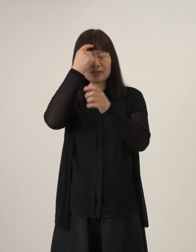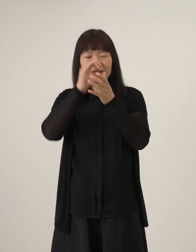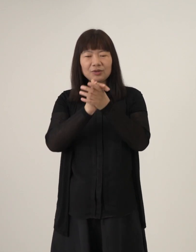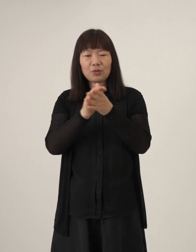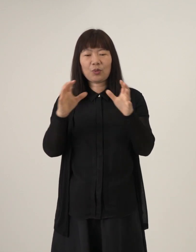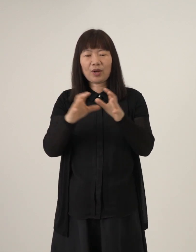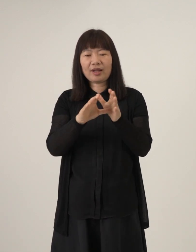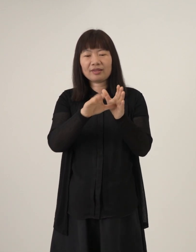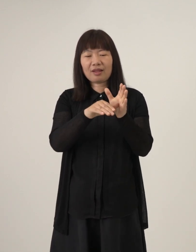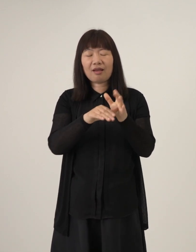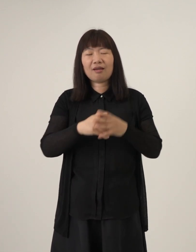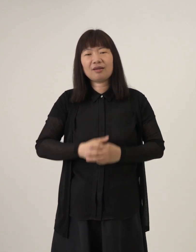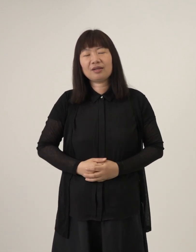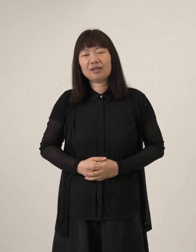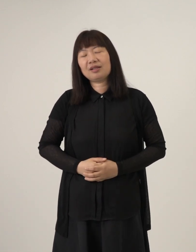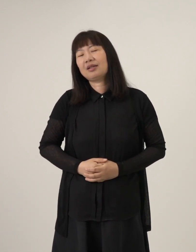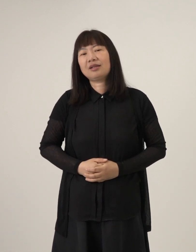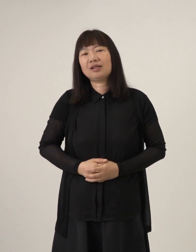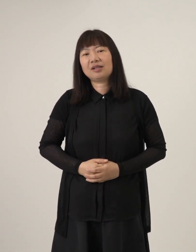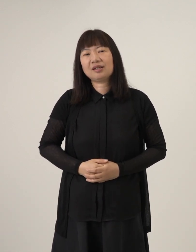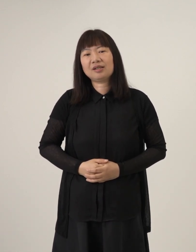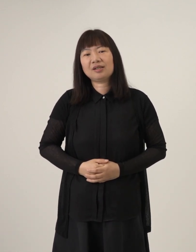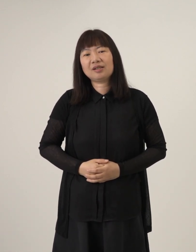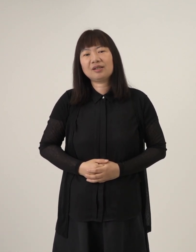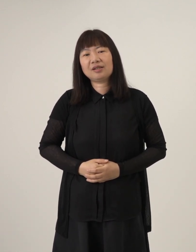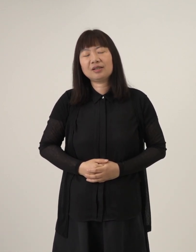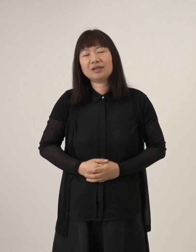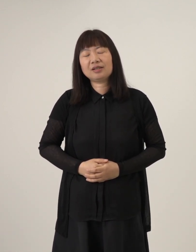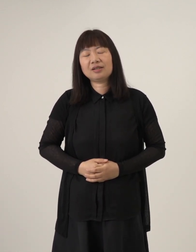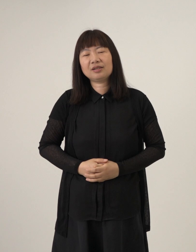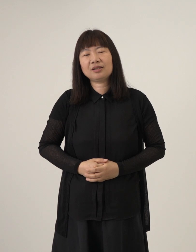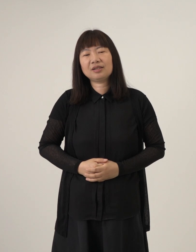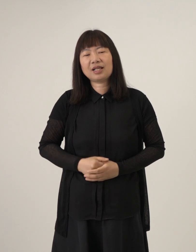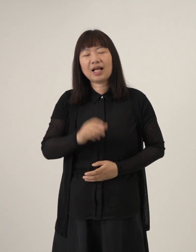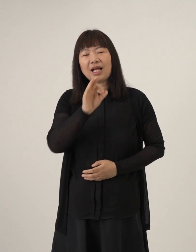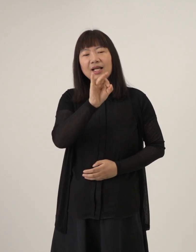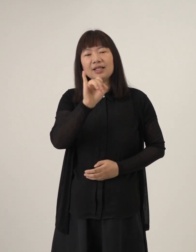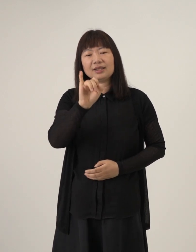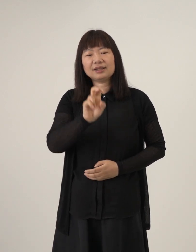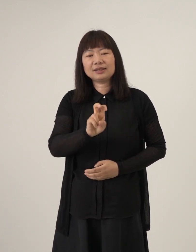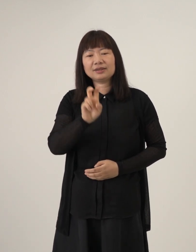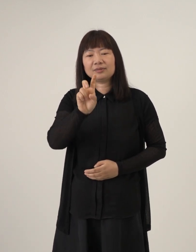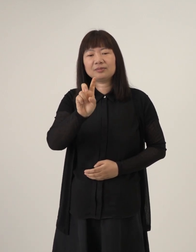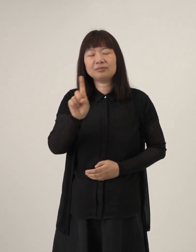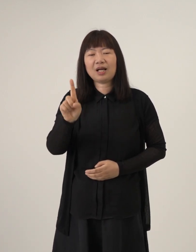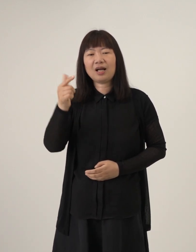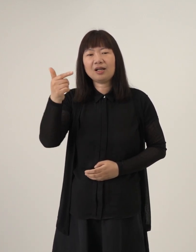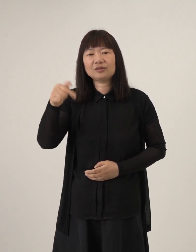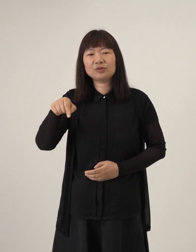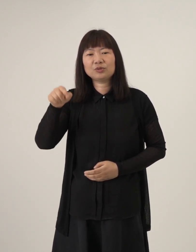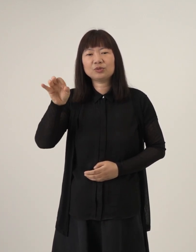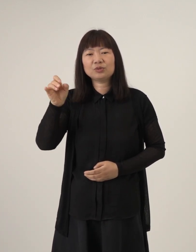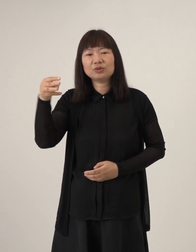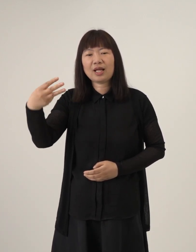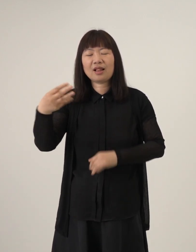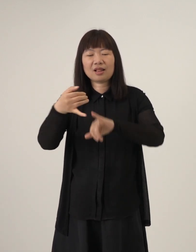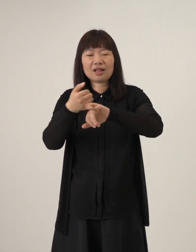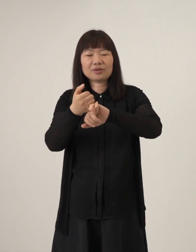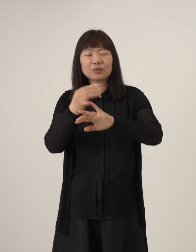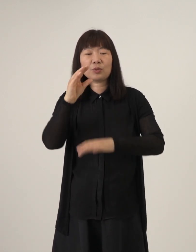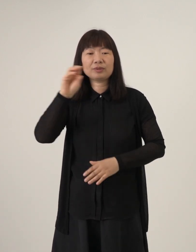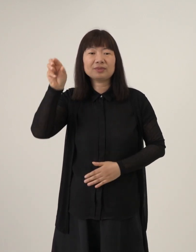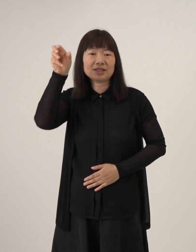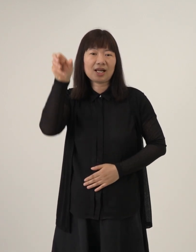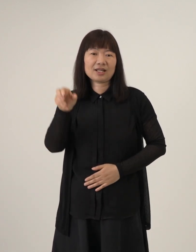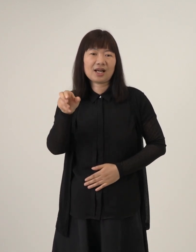앞에 어떤 표현이 얹어져 있는가 하면 임마누엘의 약속 십자가예요.